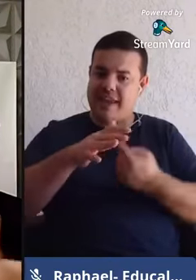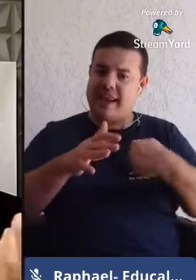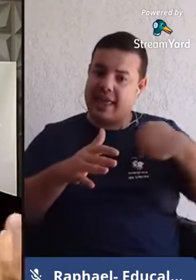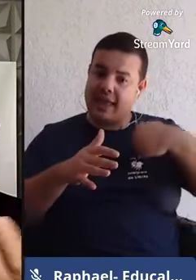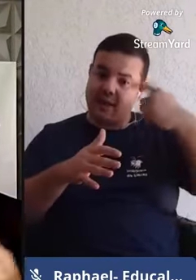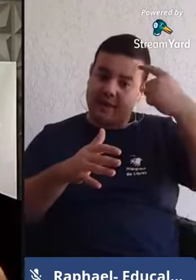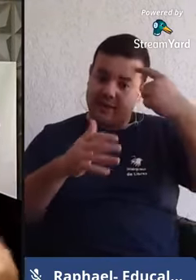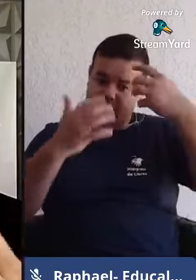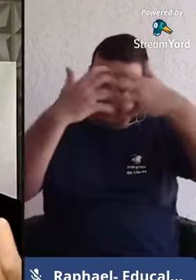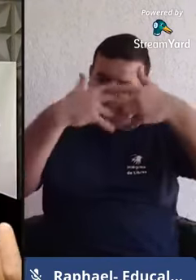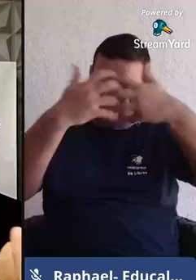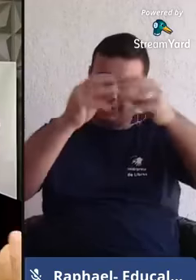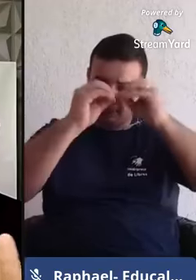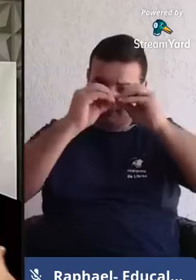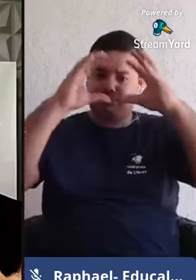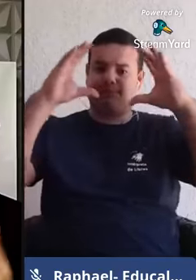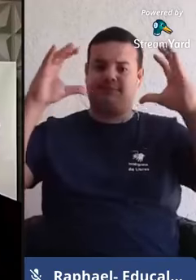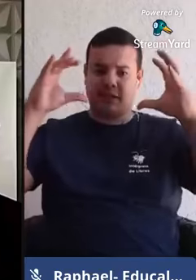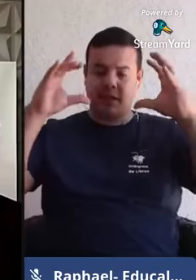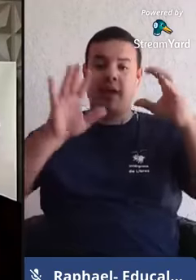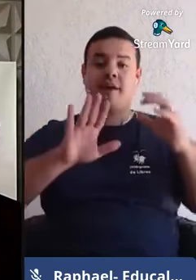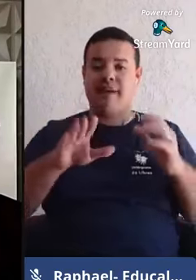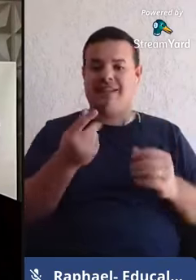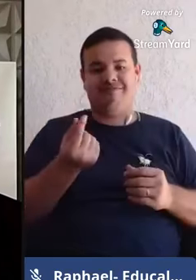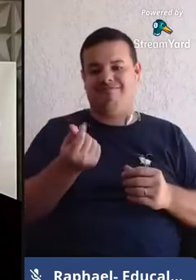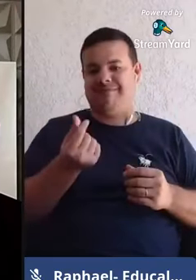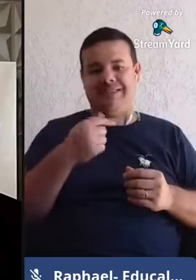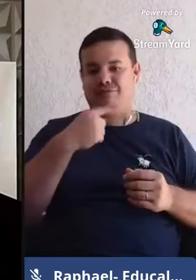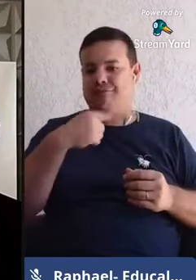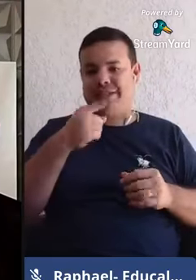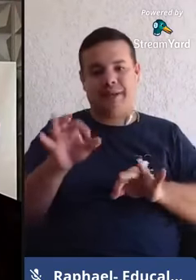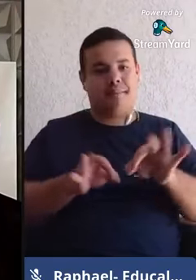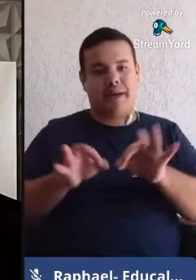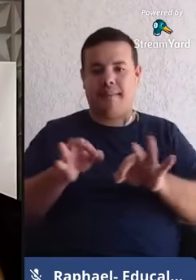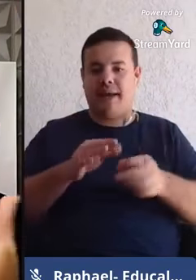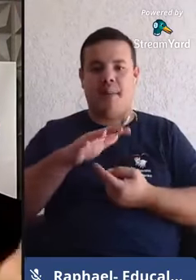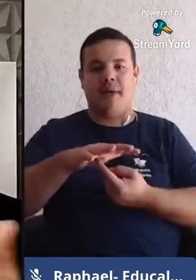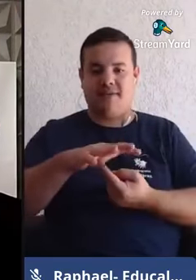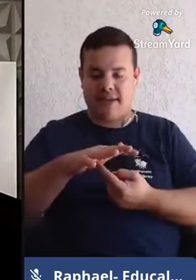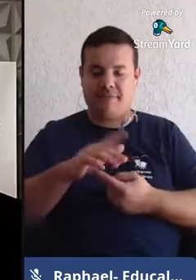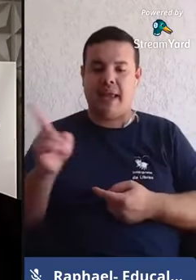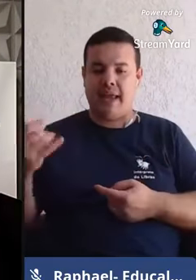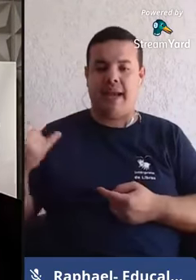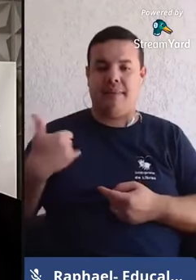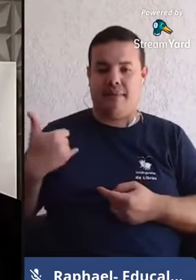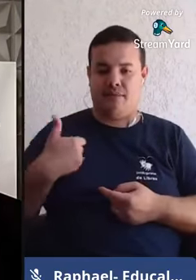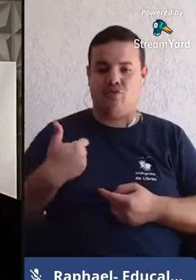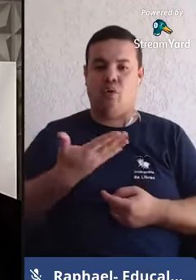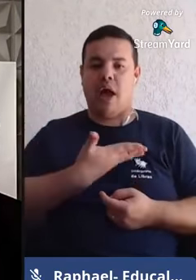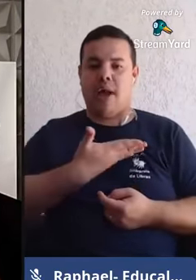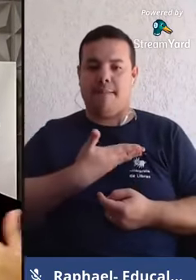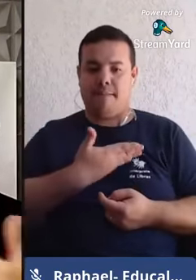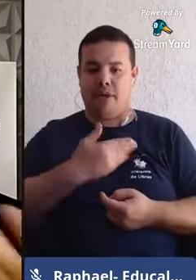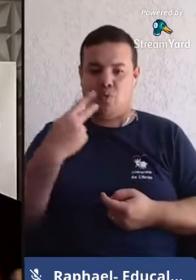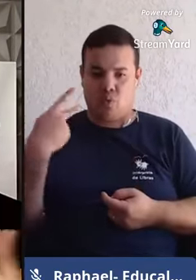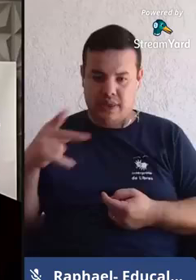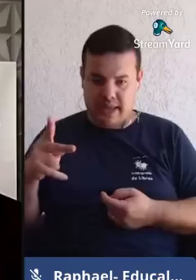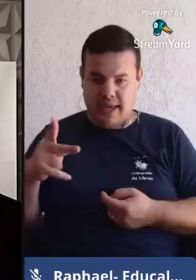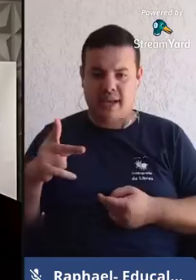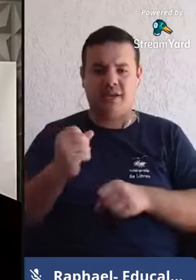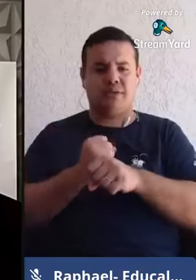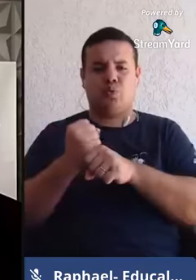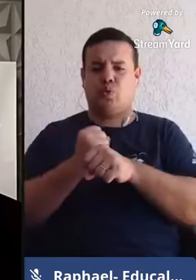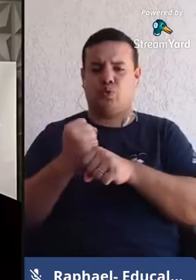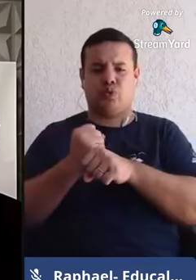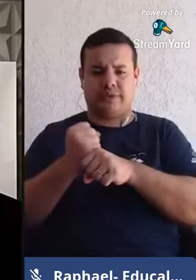na época não tinha condição financeira de fazer uma feira. Aí ele comentando comigo que ele tinha um grande amigo de muitos anos, que